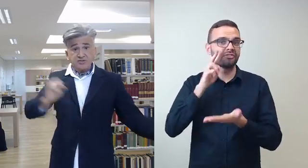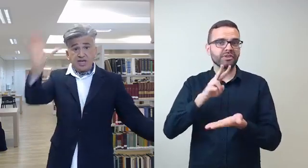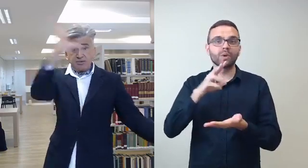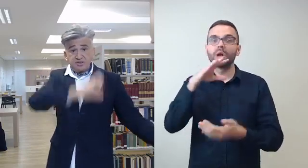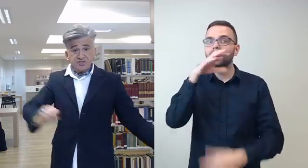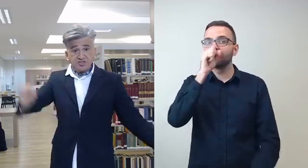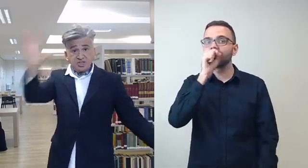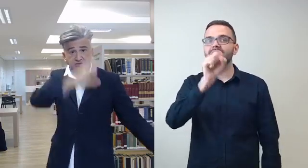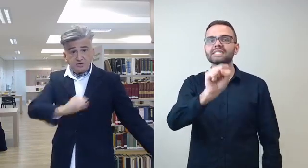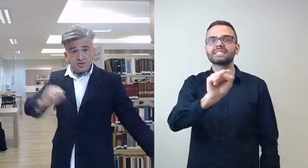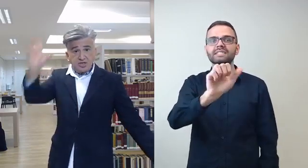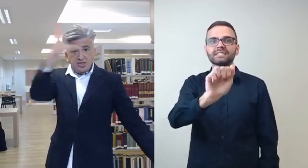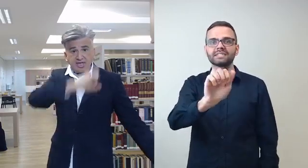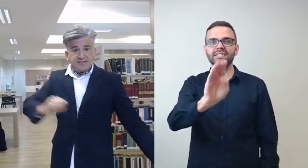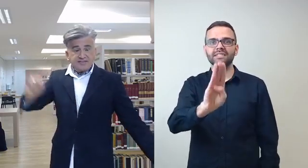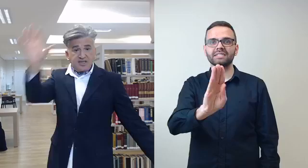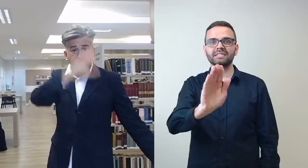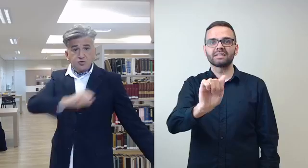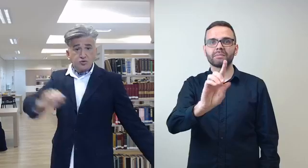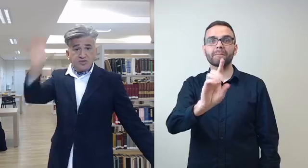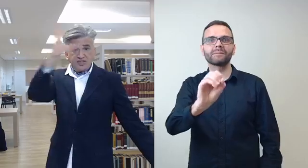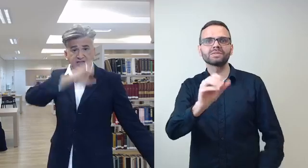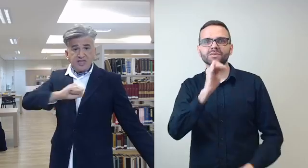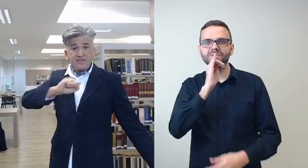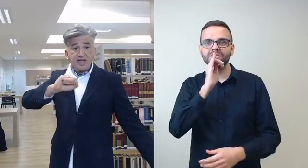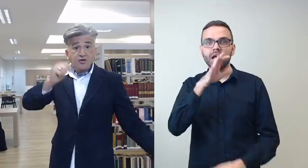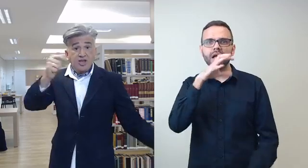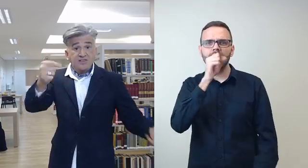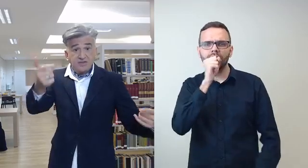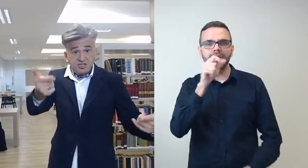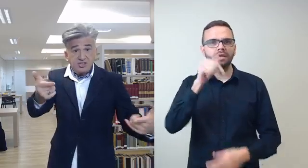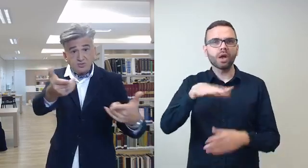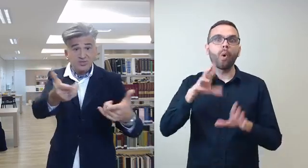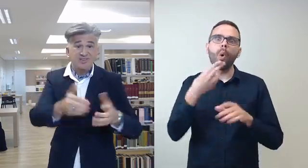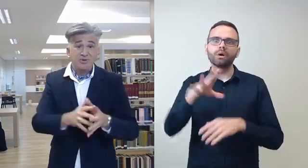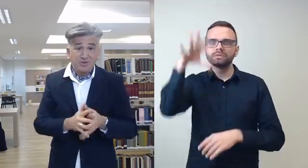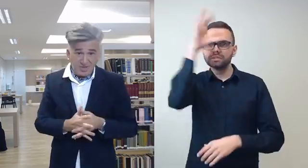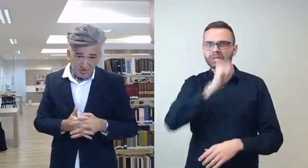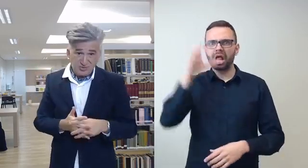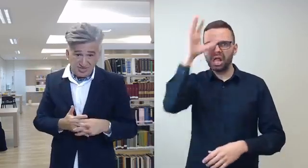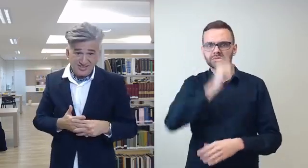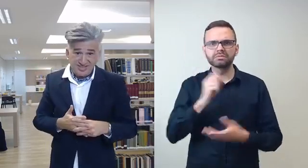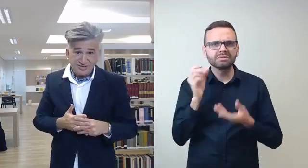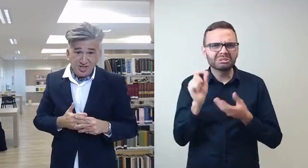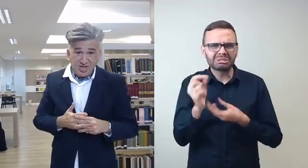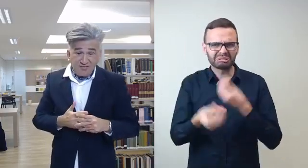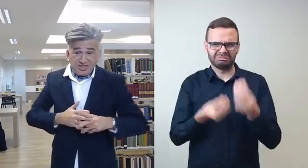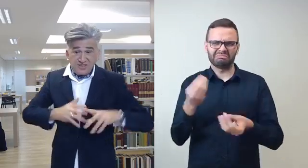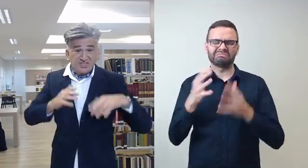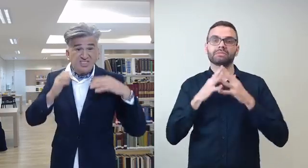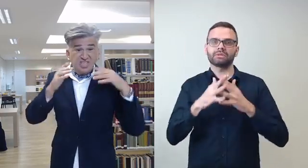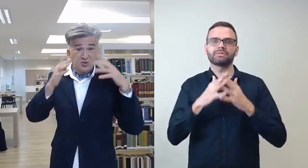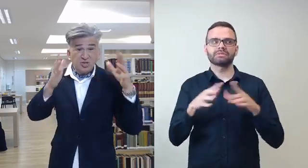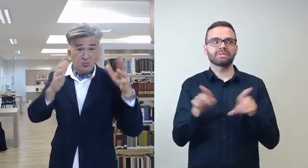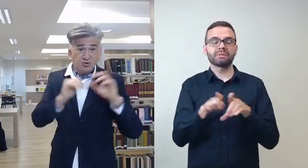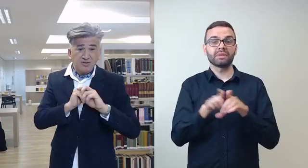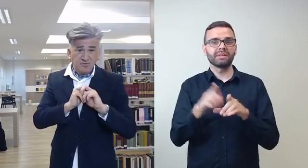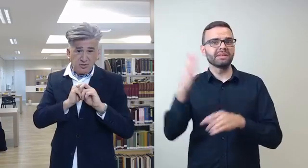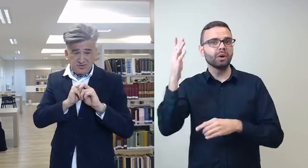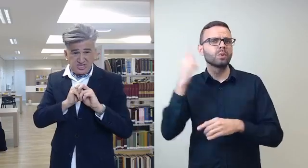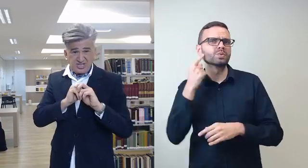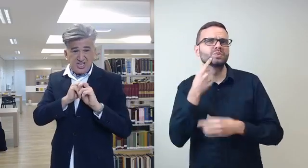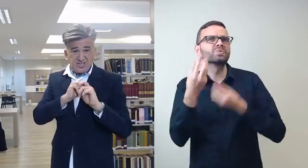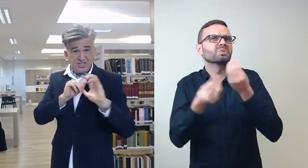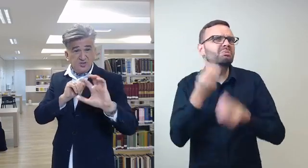fazendo sábado desse jeito. Quer dizer, o surdo vai ter que entrar em oração e jejum para saber o que a pessoa está dizendo. Vai ter que fazer dedução por